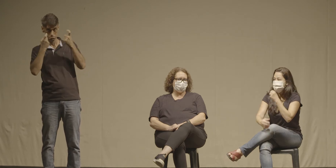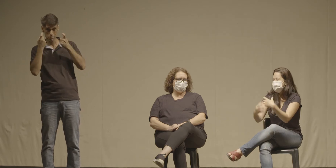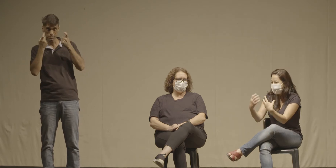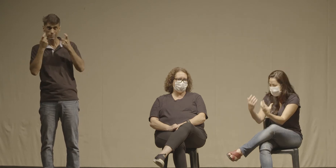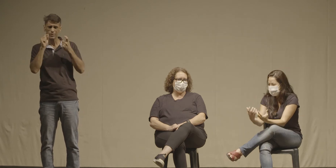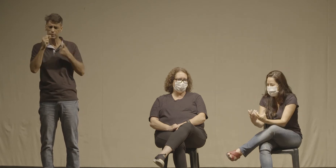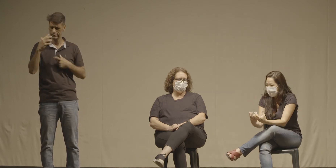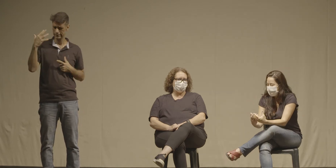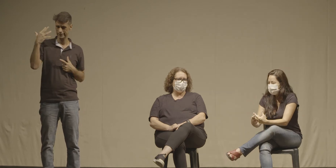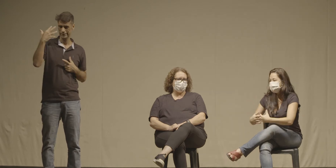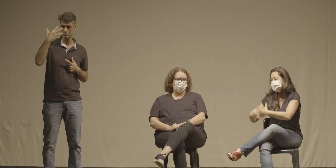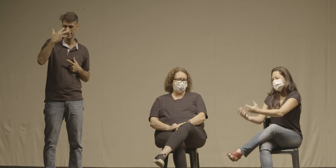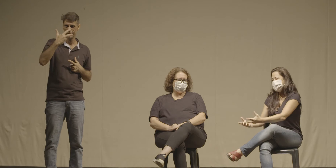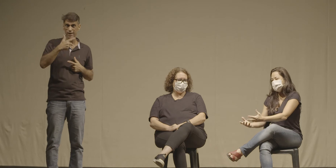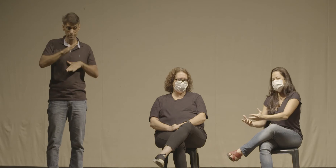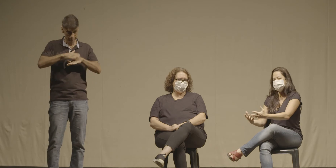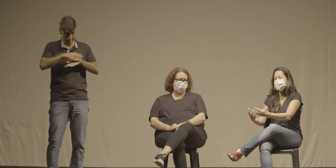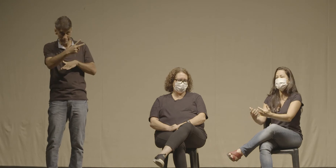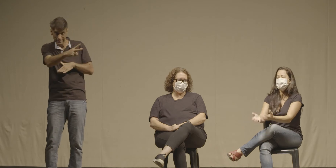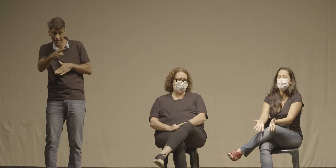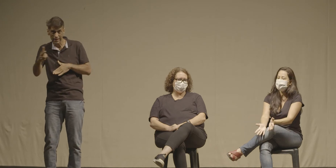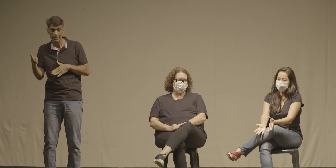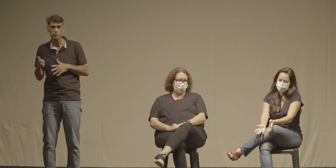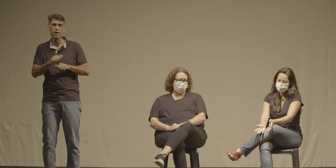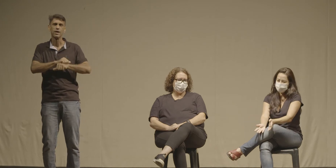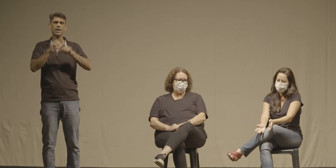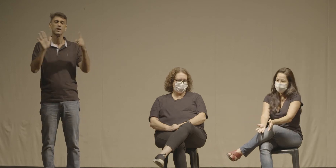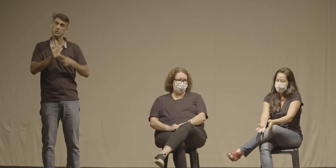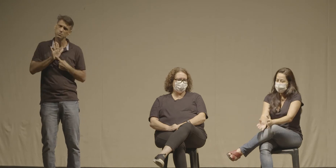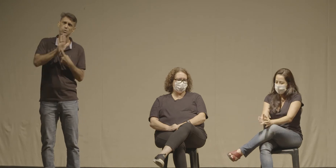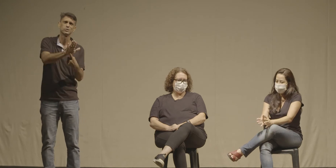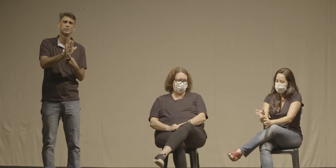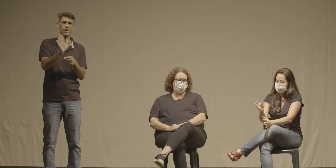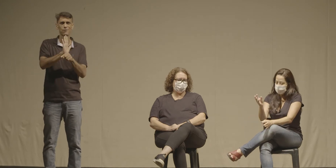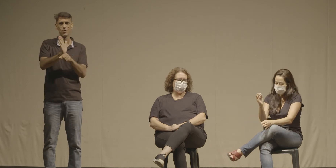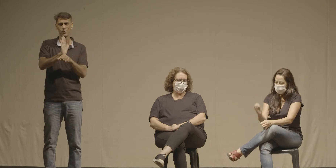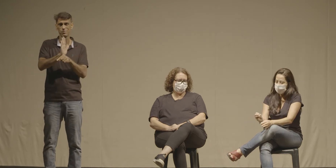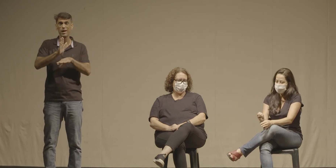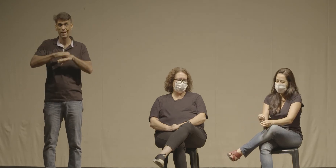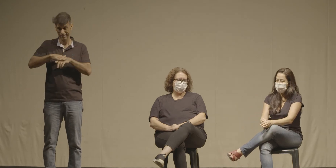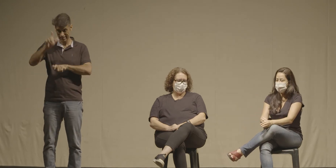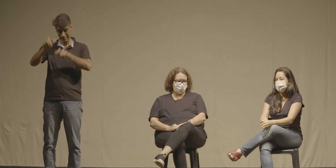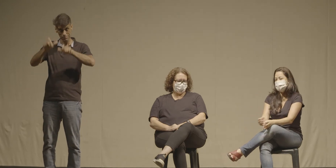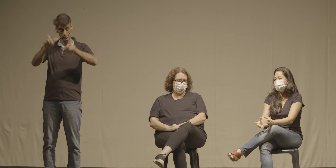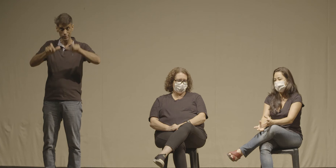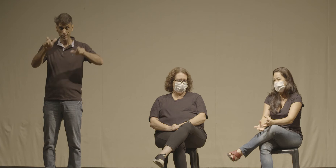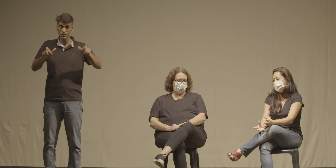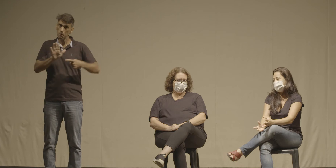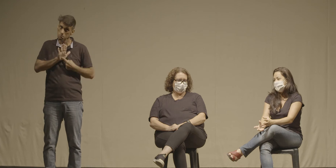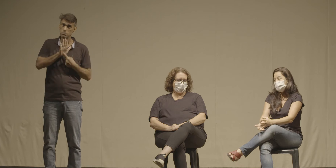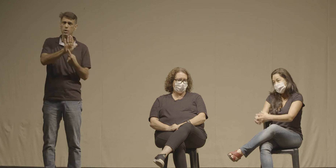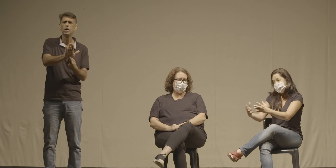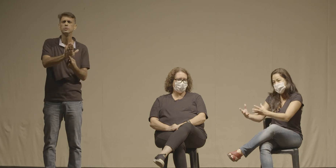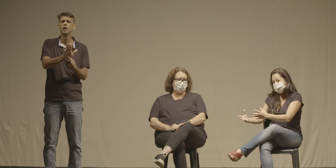que essa beleza que vinha delas ficasse clara no filme. Que cada personagem ali conseguisse